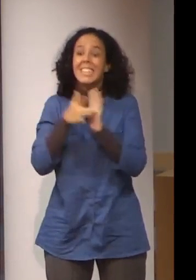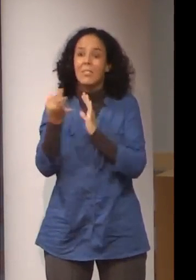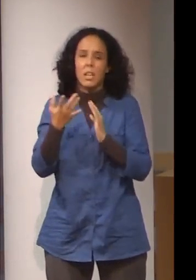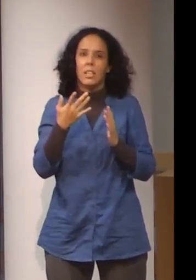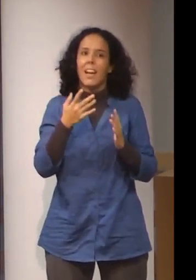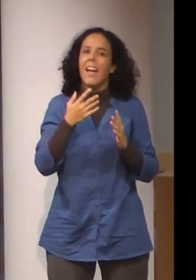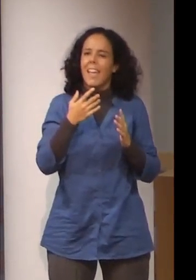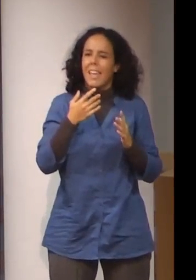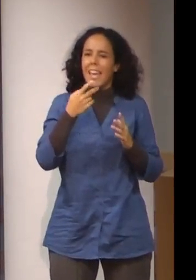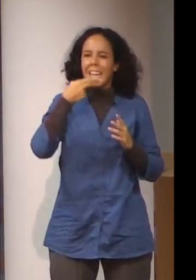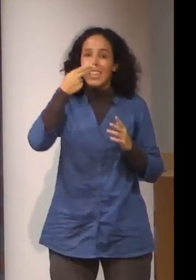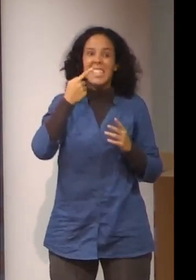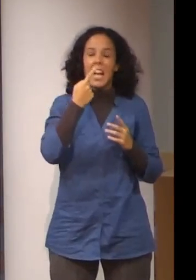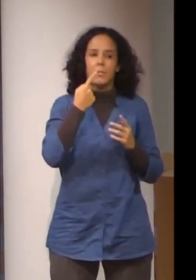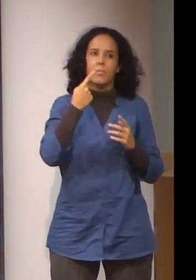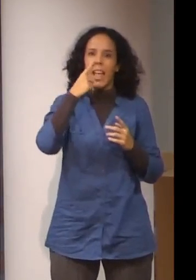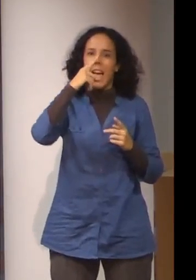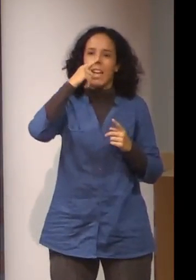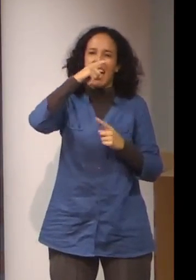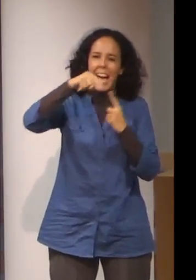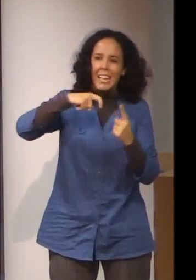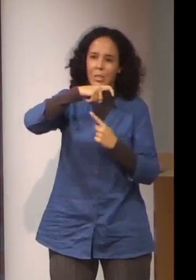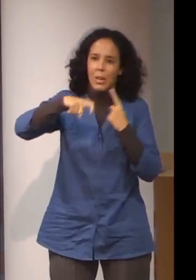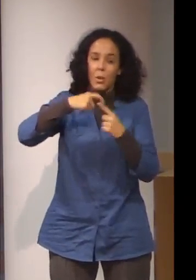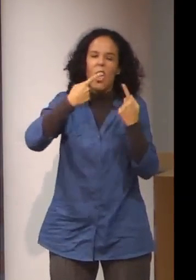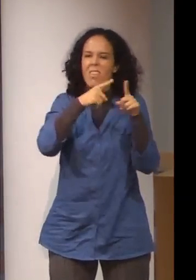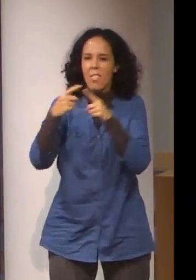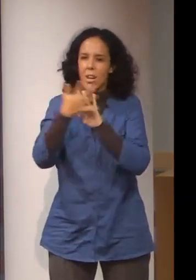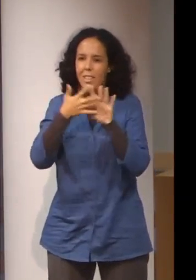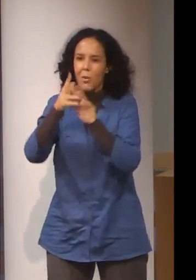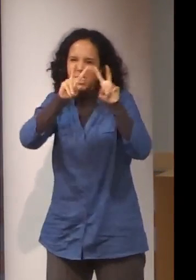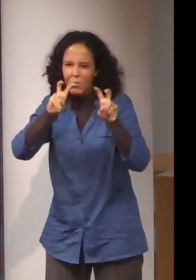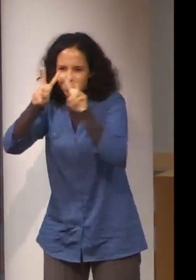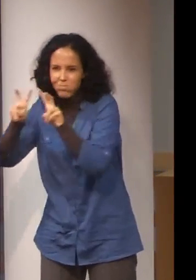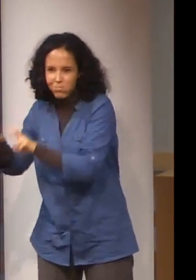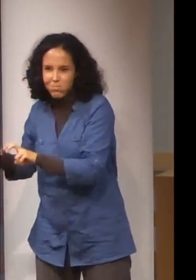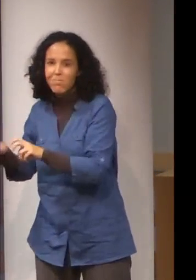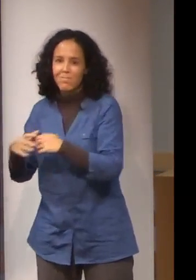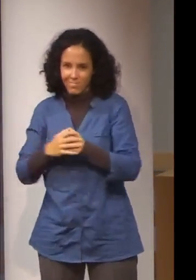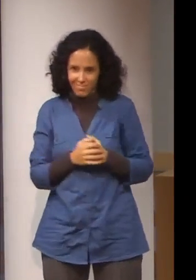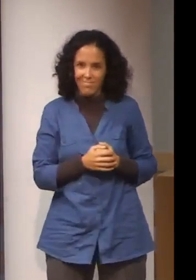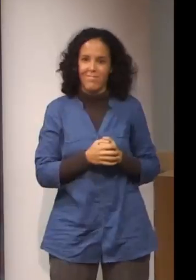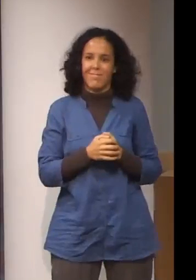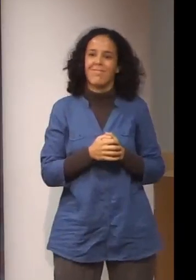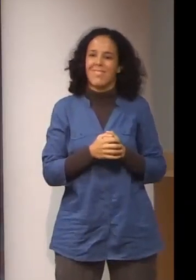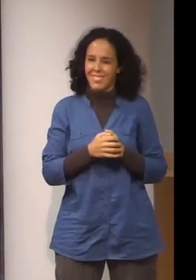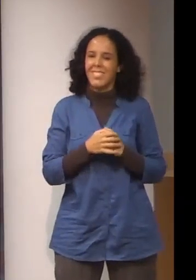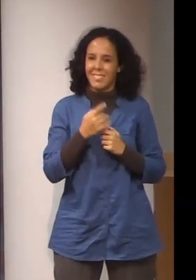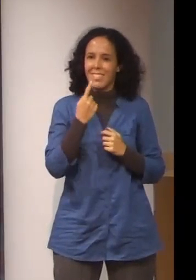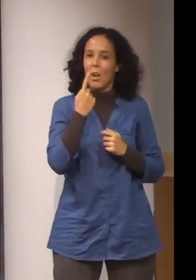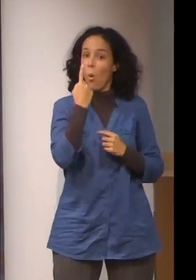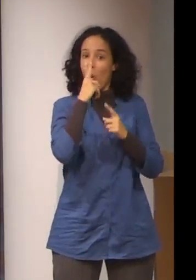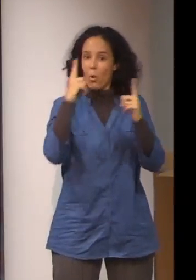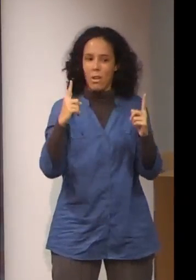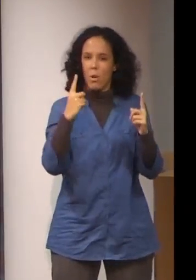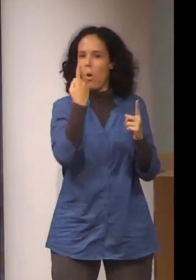todas las lenguas de signos unos parámetros, unas configuraciones muy concretas, pero eso no quita para que exista otras y que sean objeto de